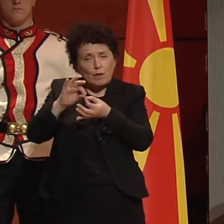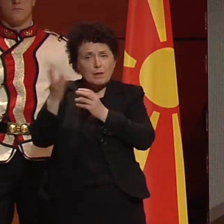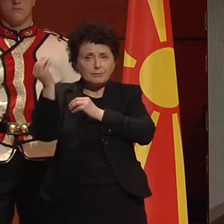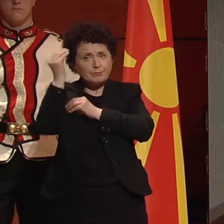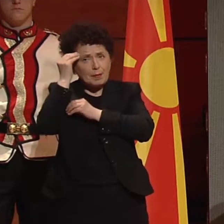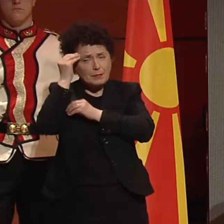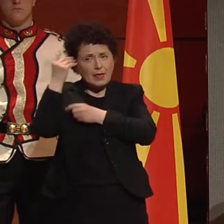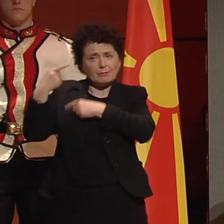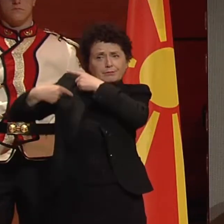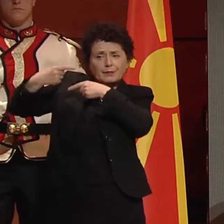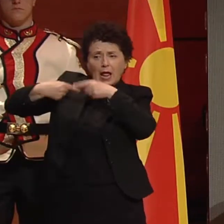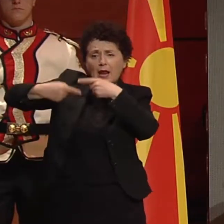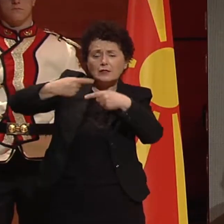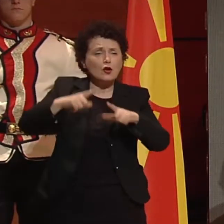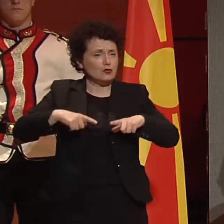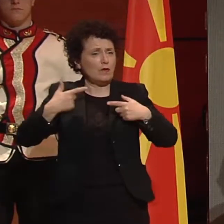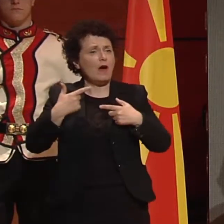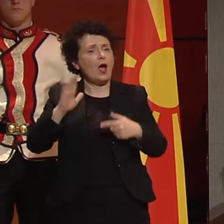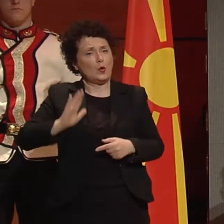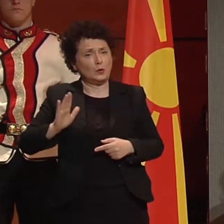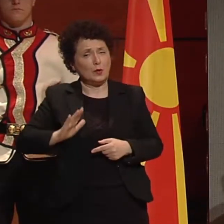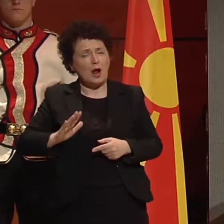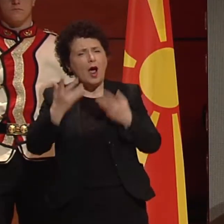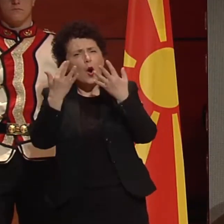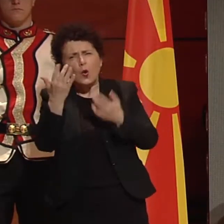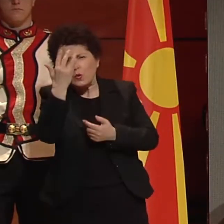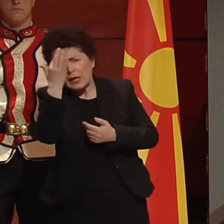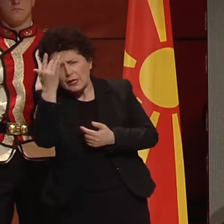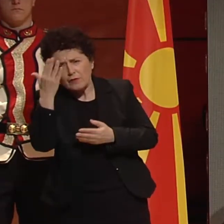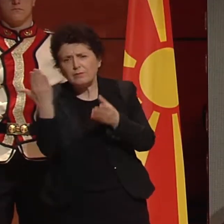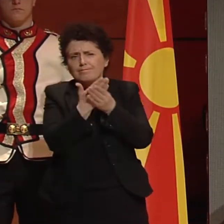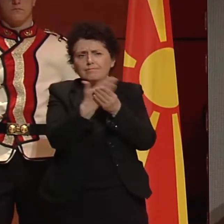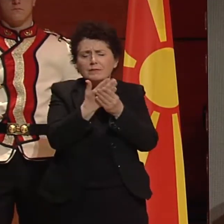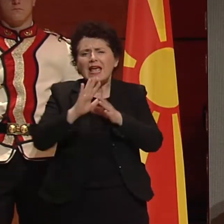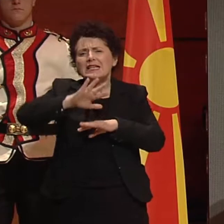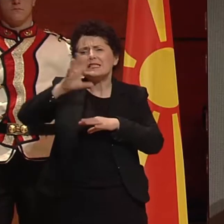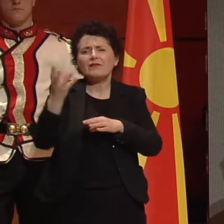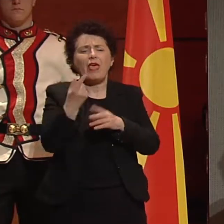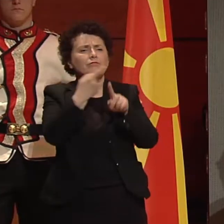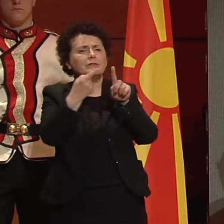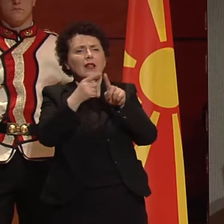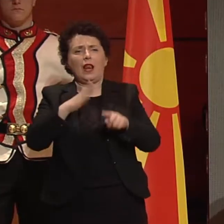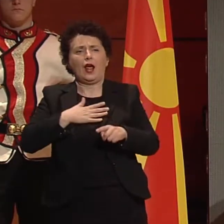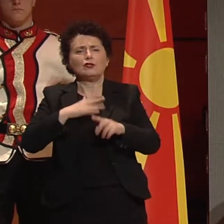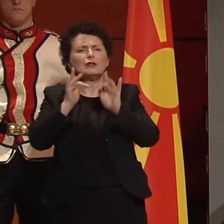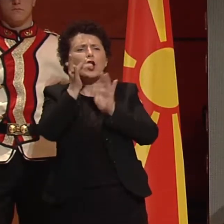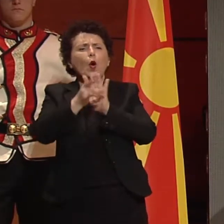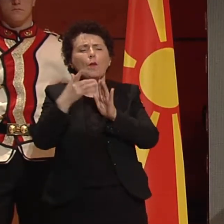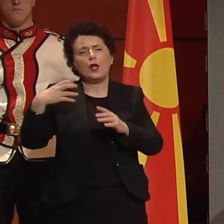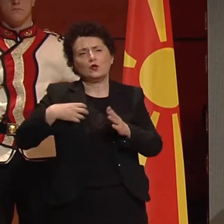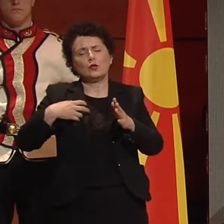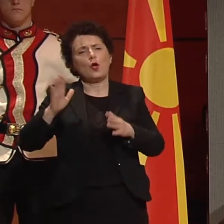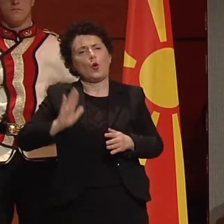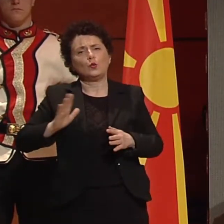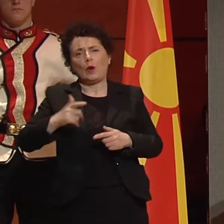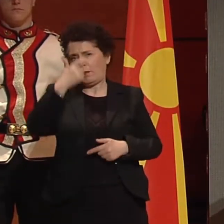паметењето за наследената и за живата култура? Колку грижливо ги архивираме сите сегменти од нашиот комплексен социокултурен